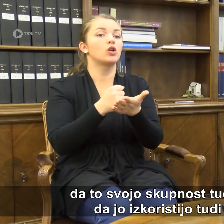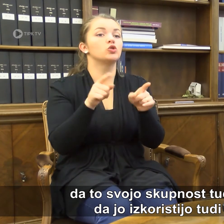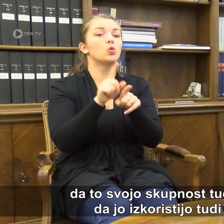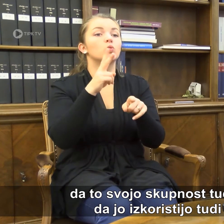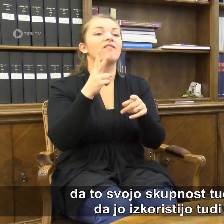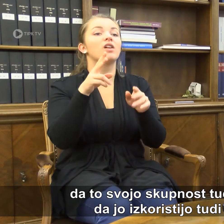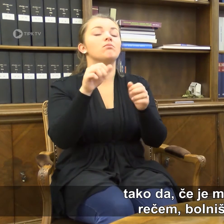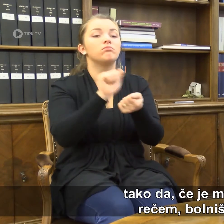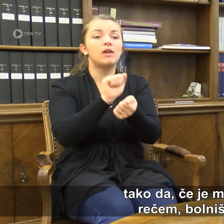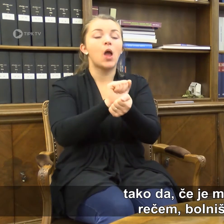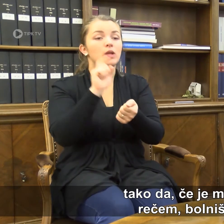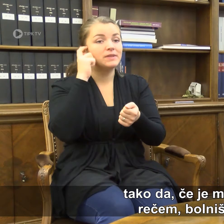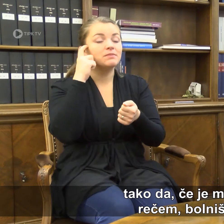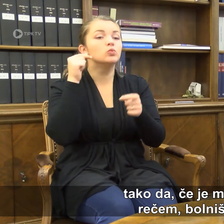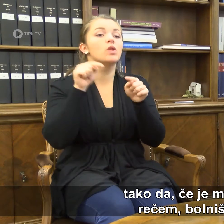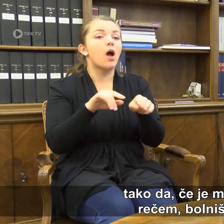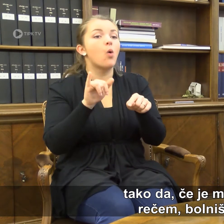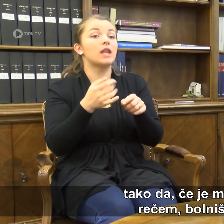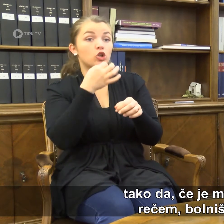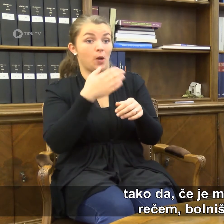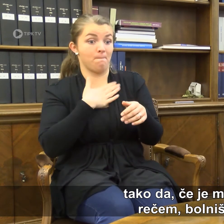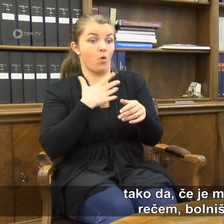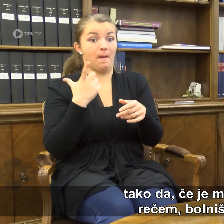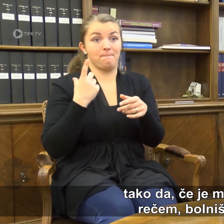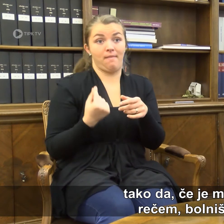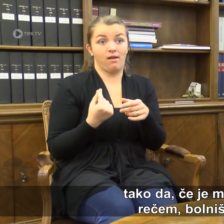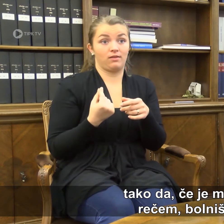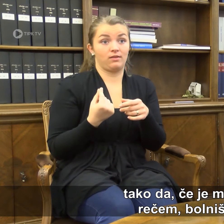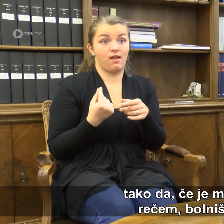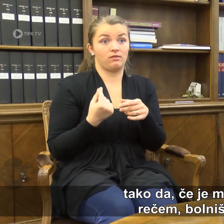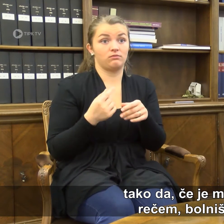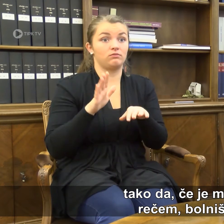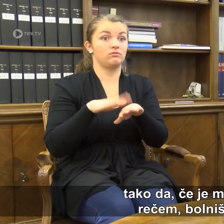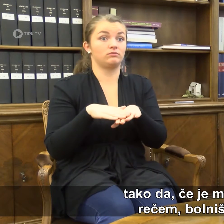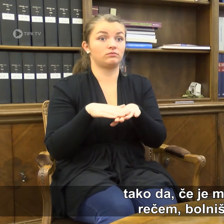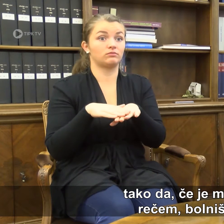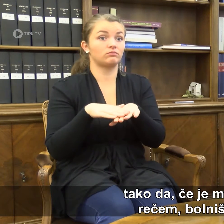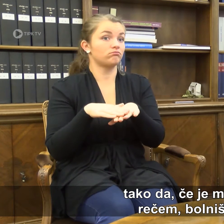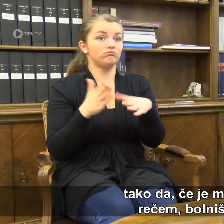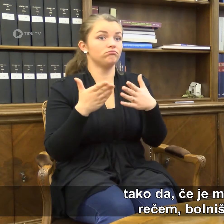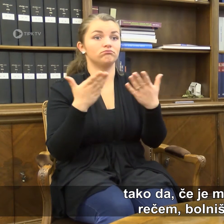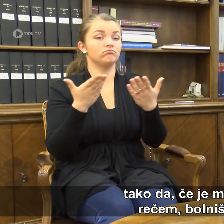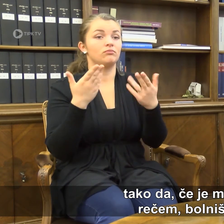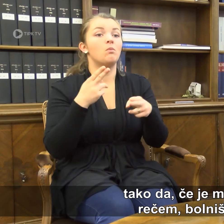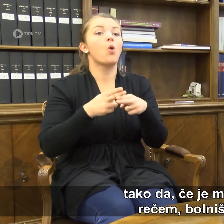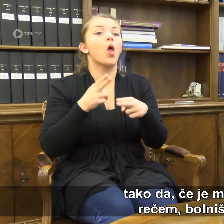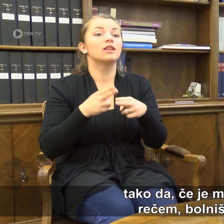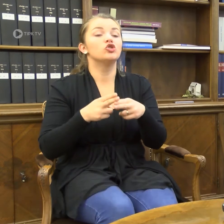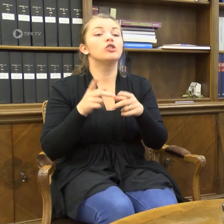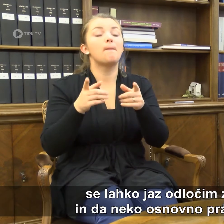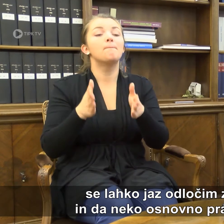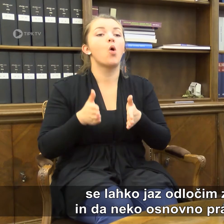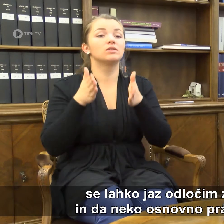tudi v pravnem smislu, tako da če je moj partner na, rečem, bolniški